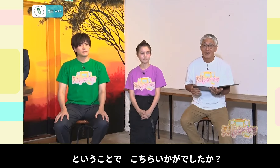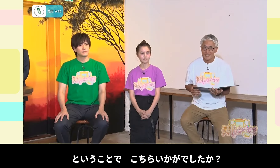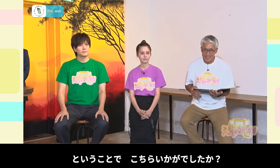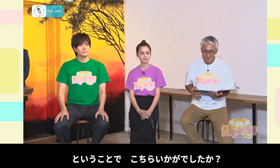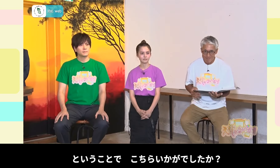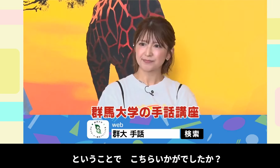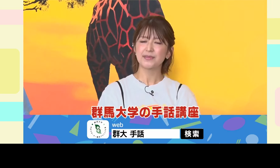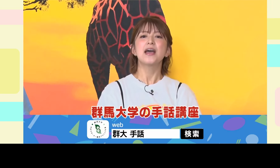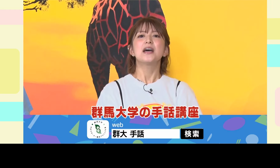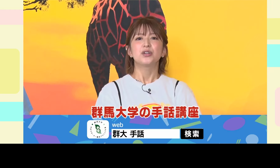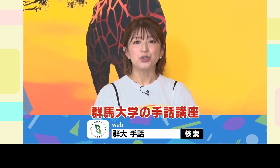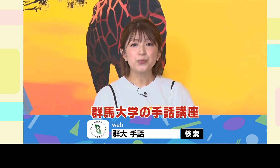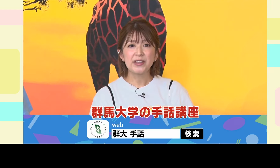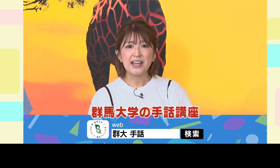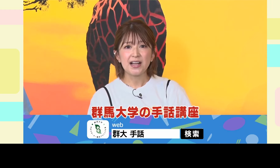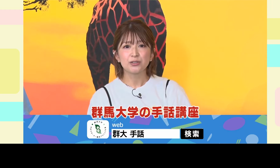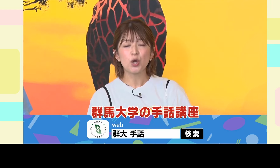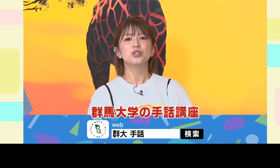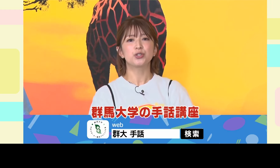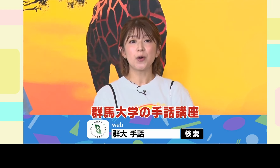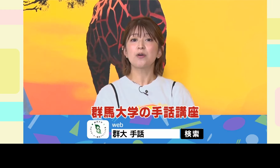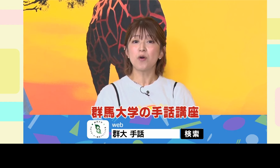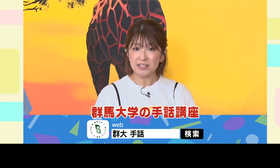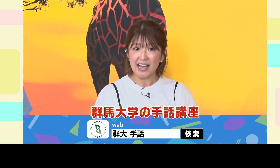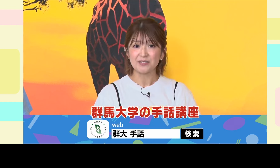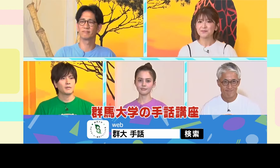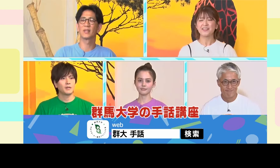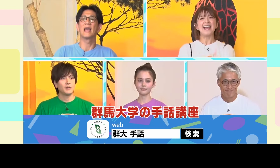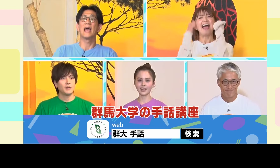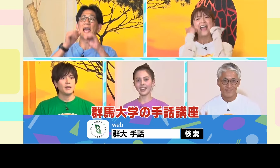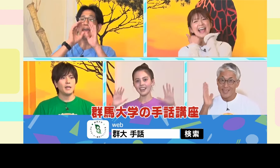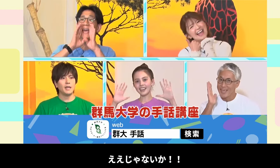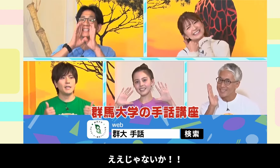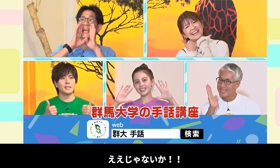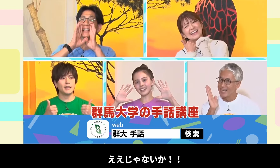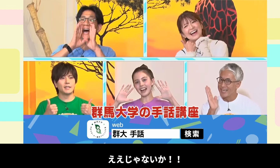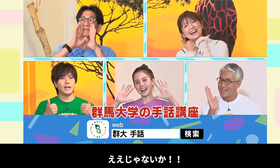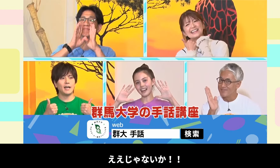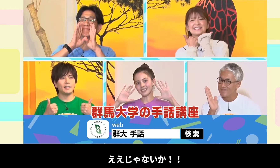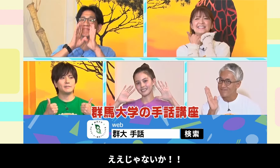でしたか。 群馬大学の手話講座 英語大学。